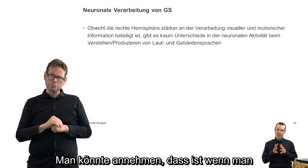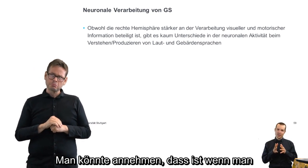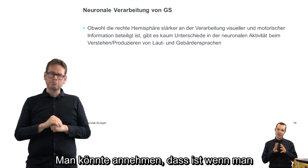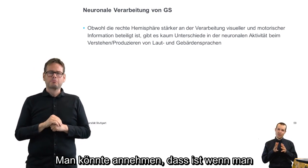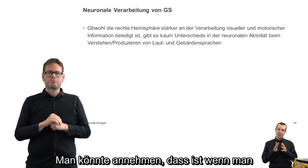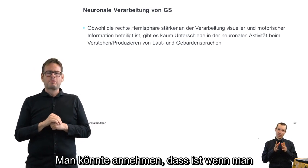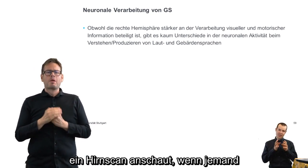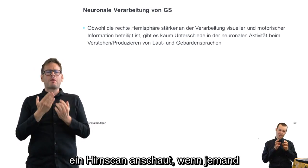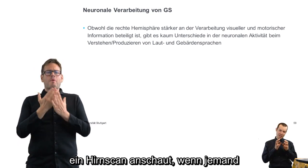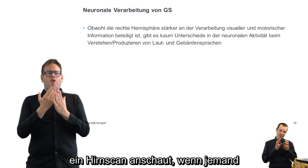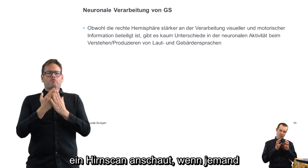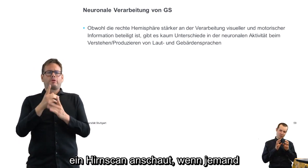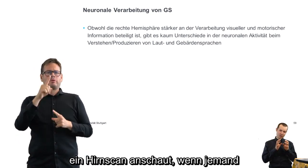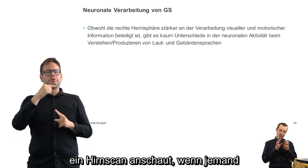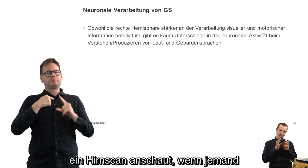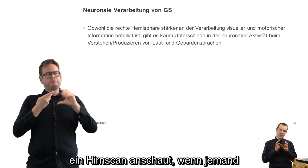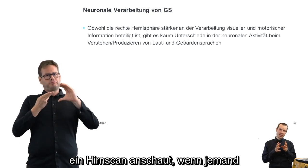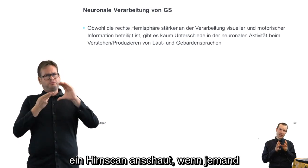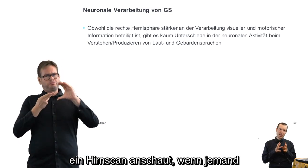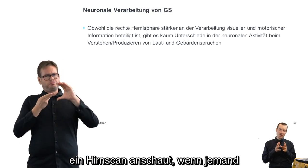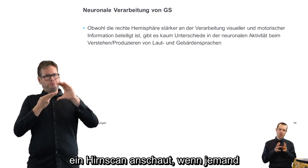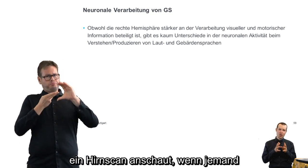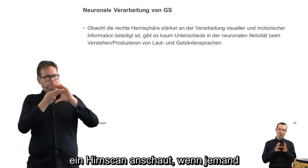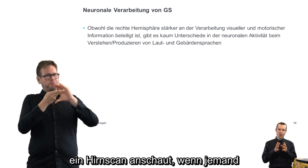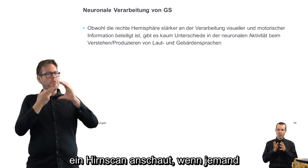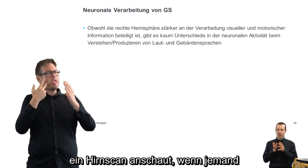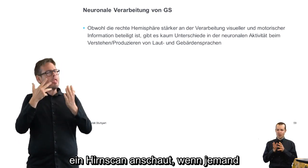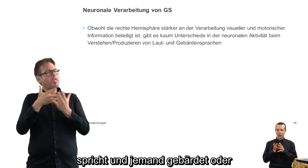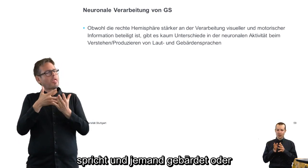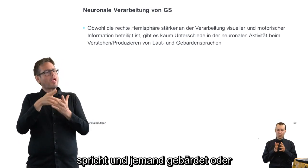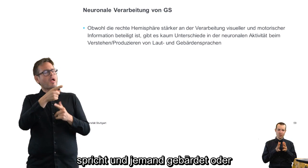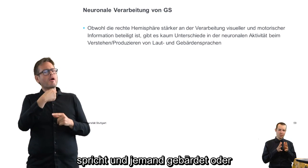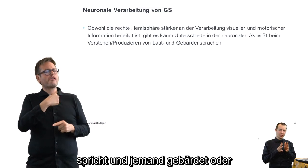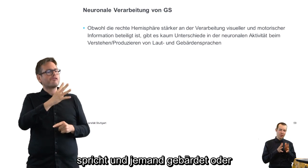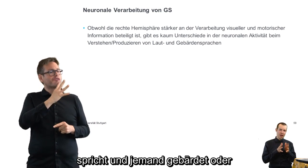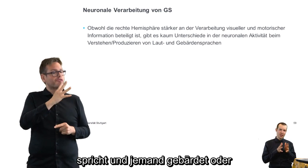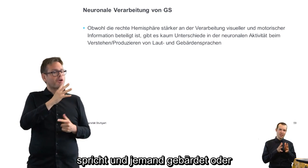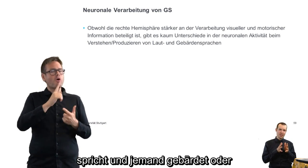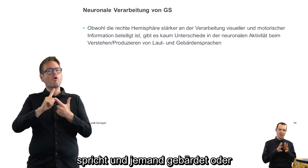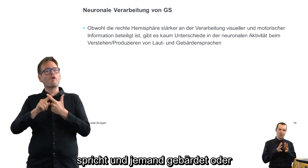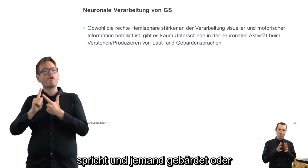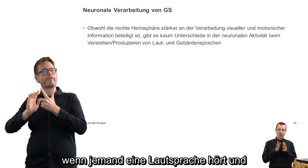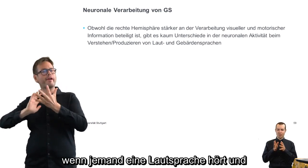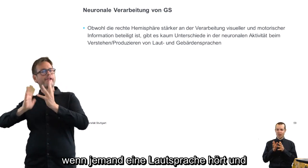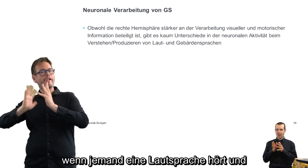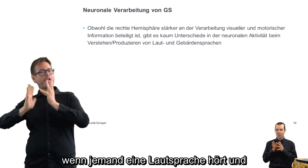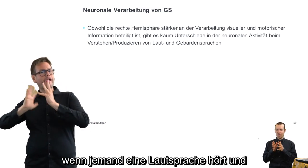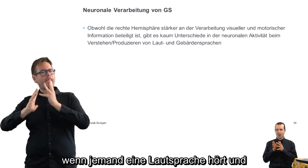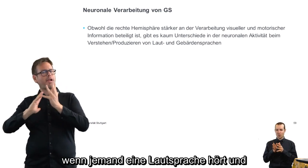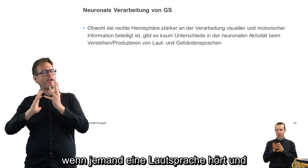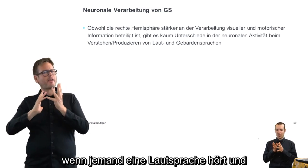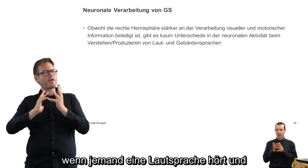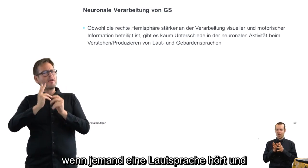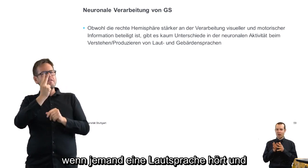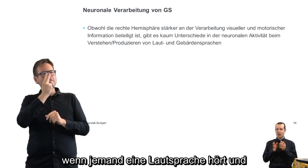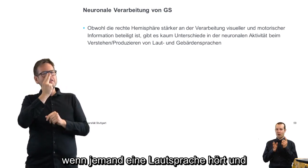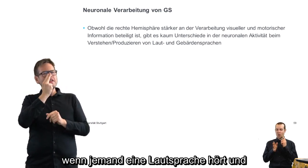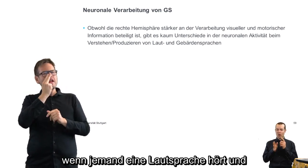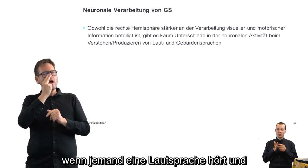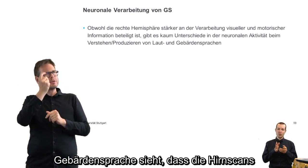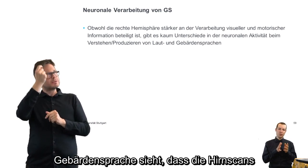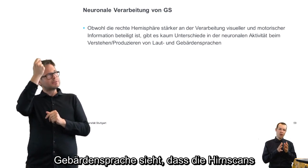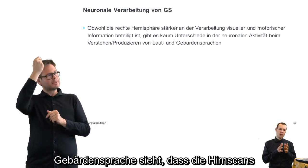annehmen, dass es, wenn man einen Hirnscan anschaut, wenn jemand spricht und jemand gebärdet oder wenn jemand Lautsprache